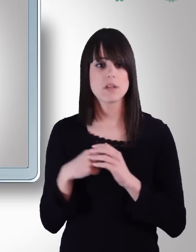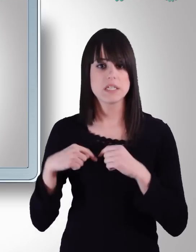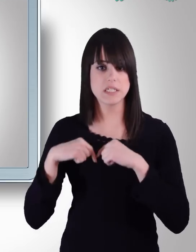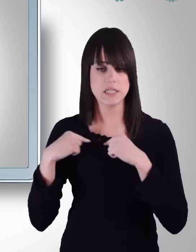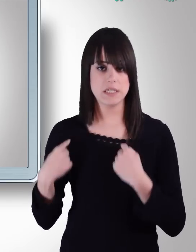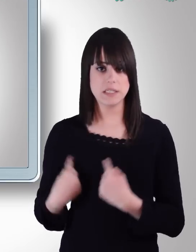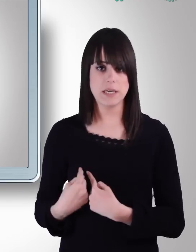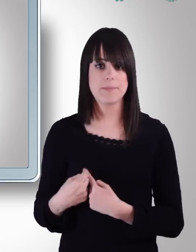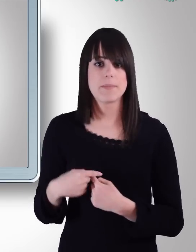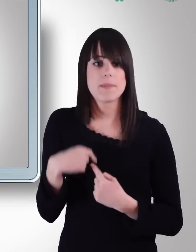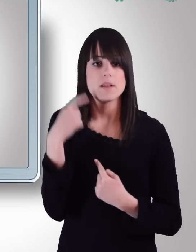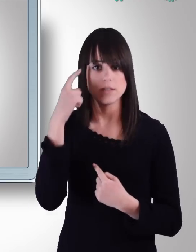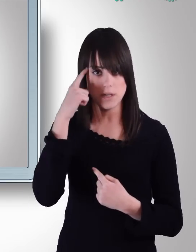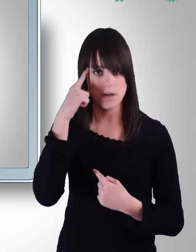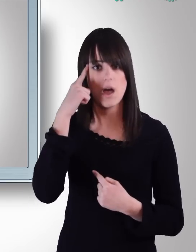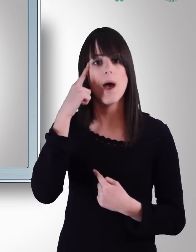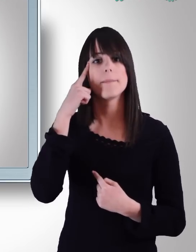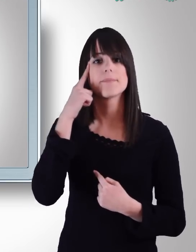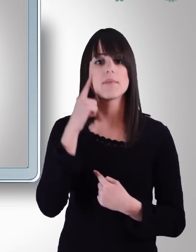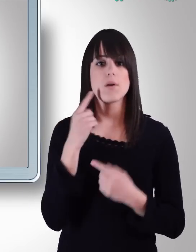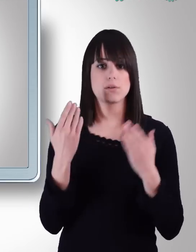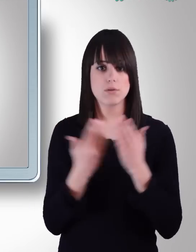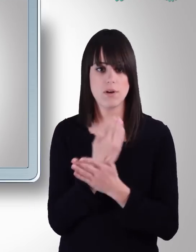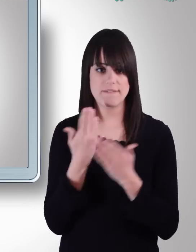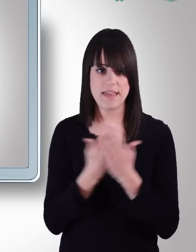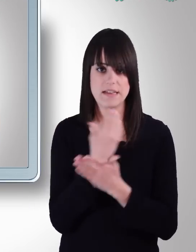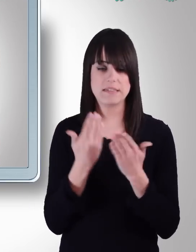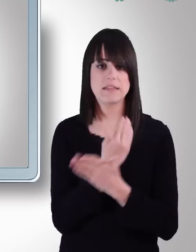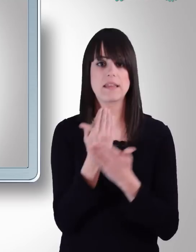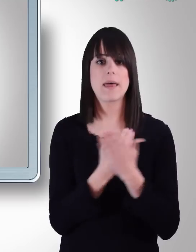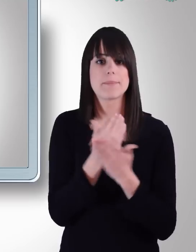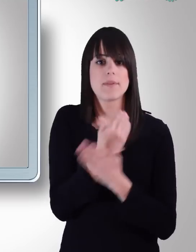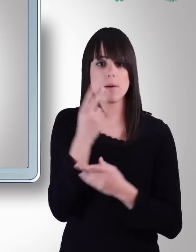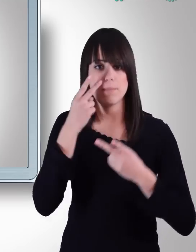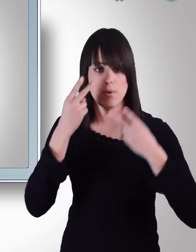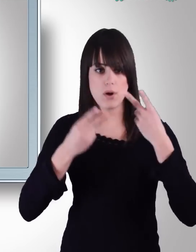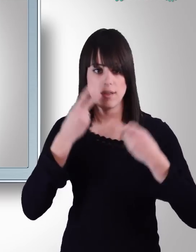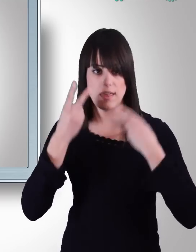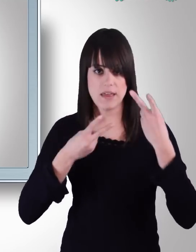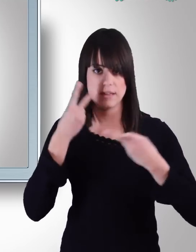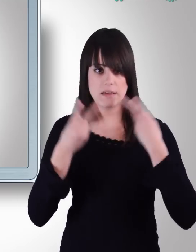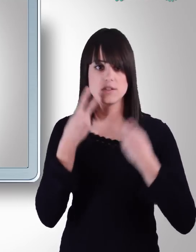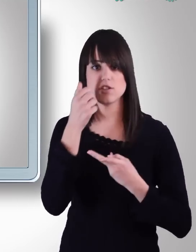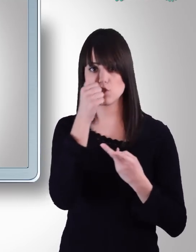Opcija srce označava kategoriju vesti i pregled aktivnosti korisnika koje